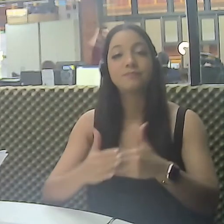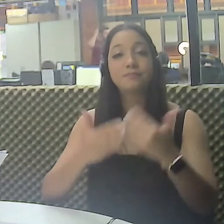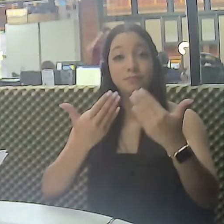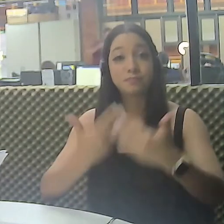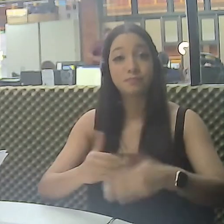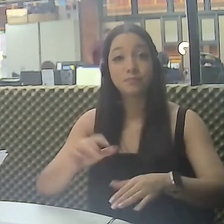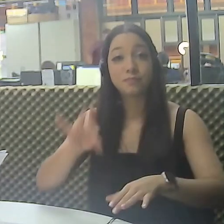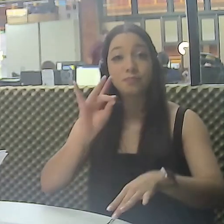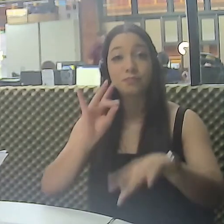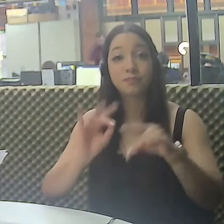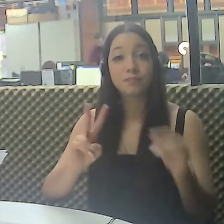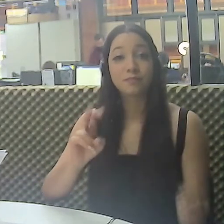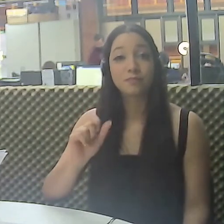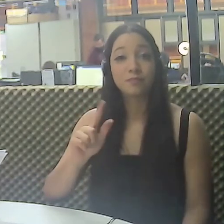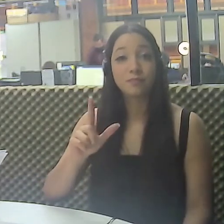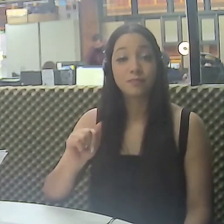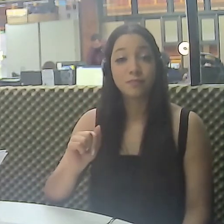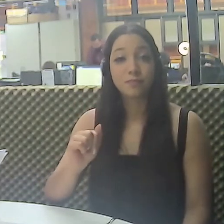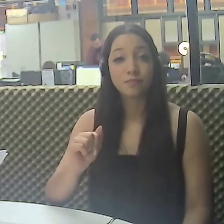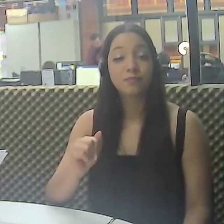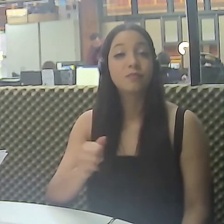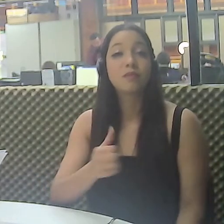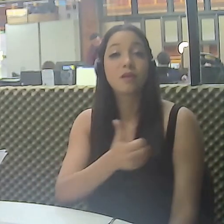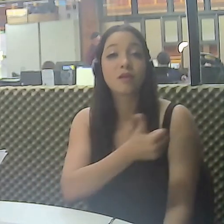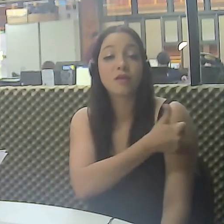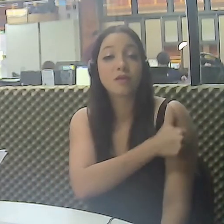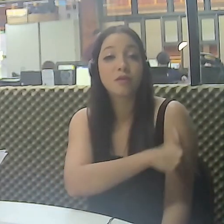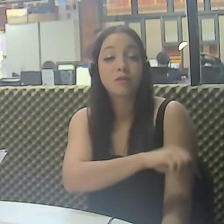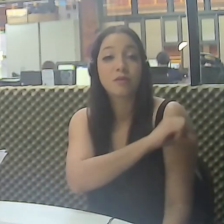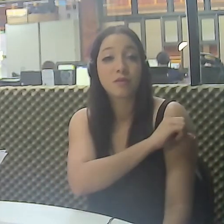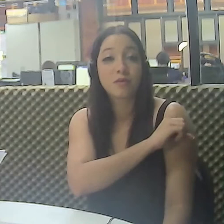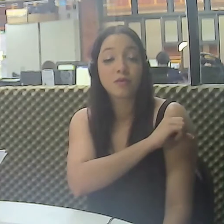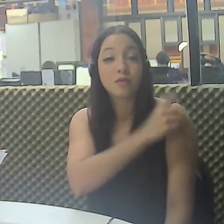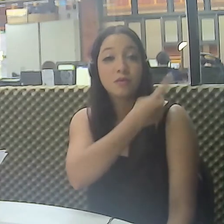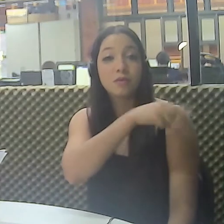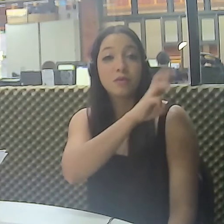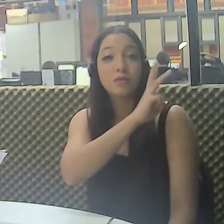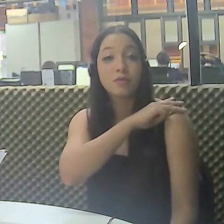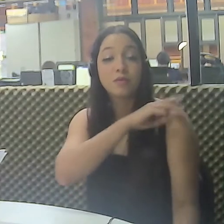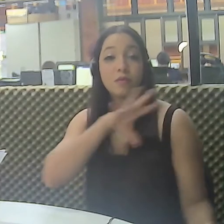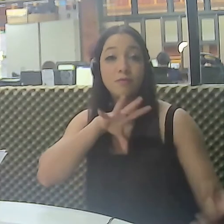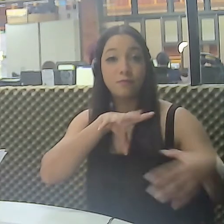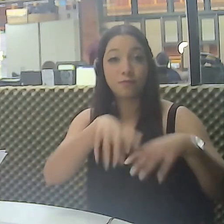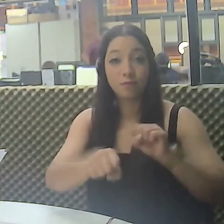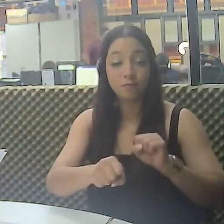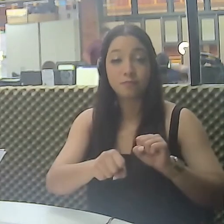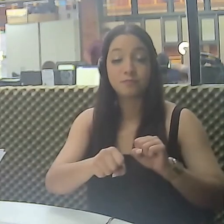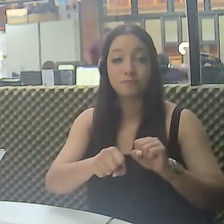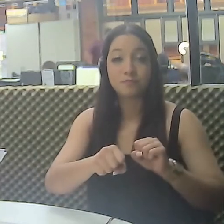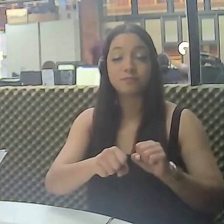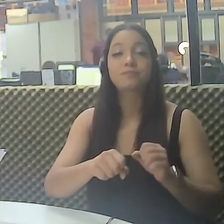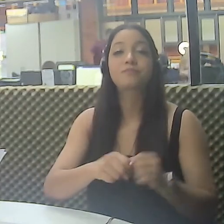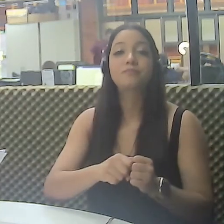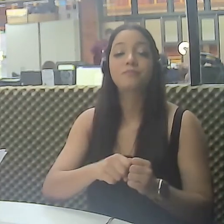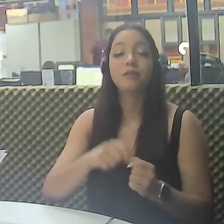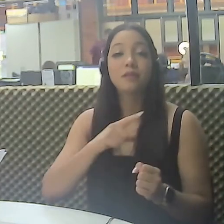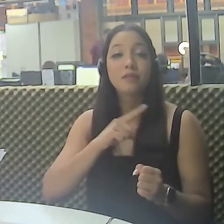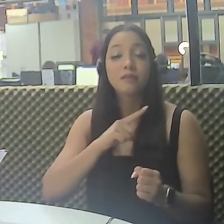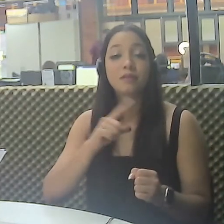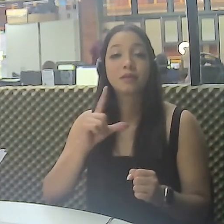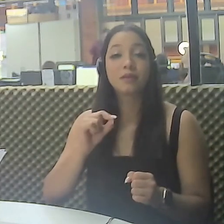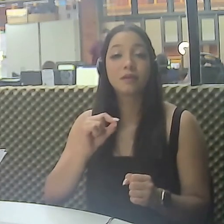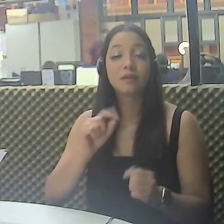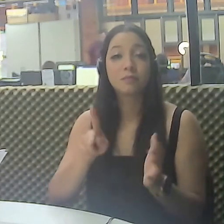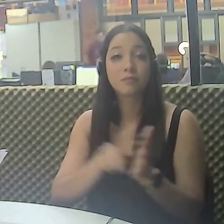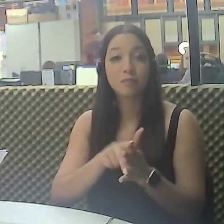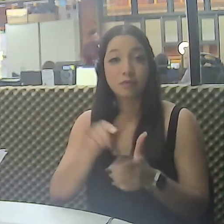seletivo contempla vagas para os níveis fundamental incompleto, médio e superior de escolaridade. Os cargos, por sua vez, são para